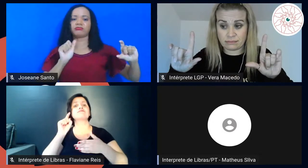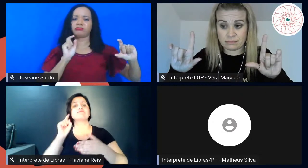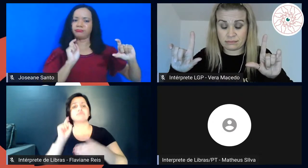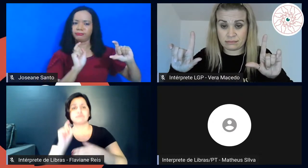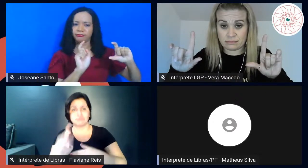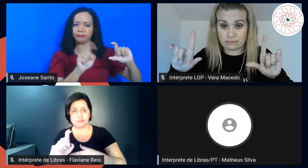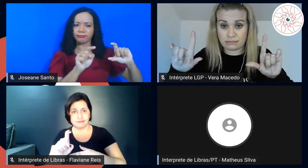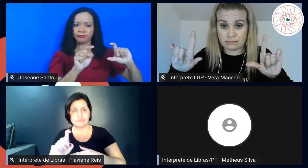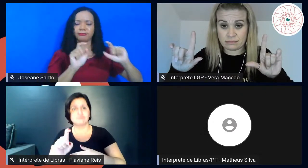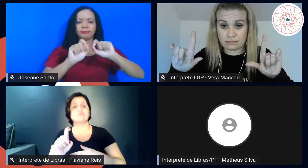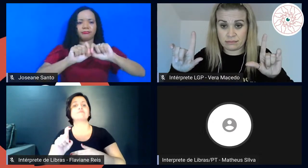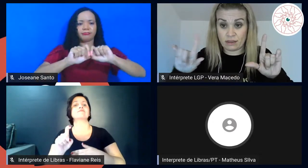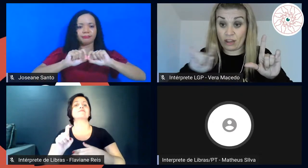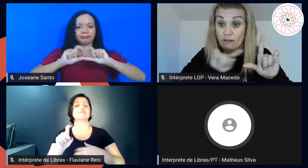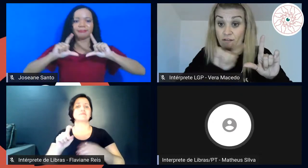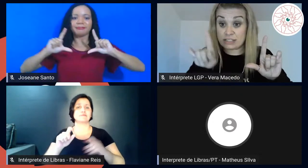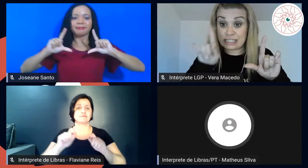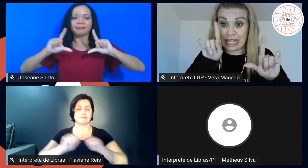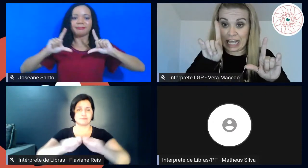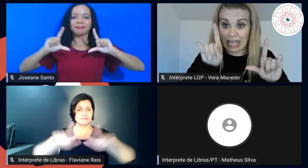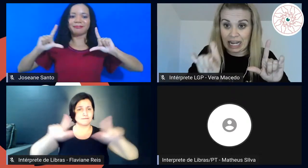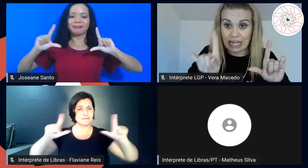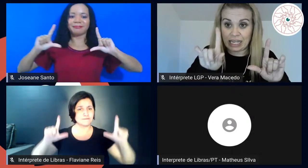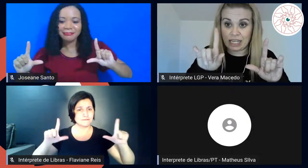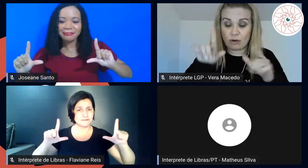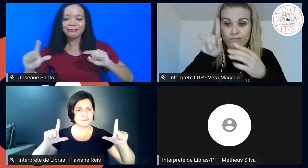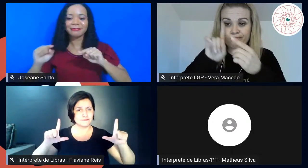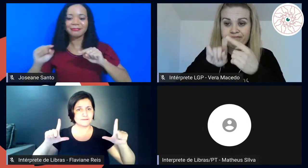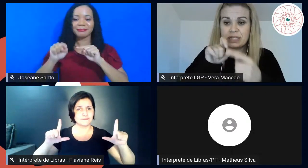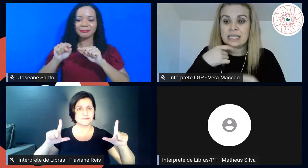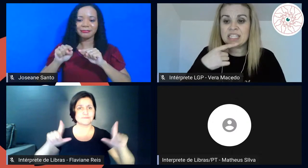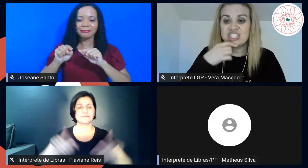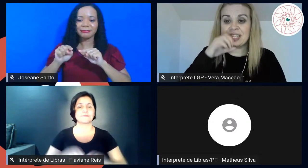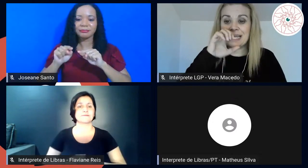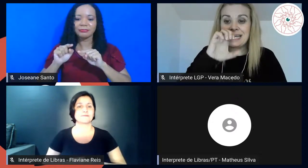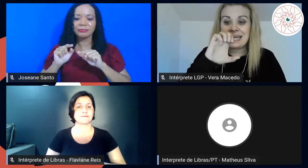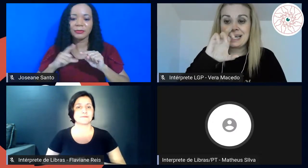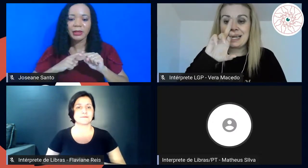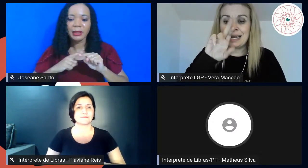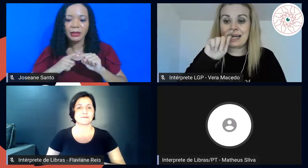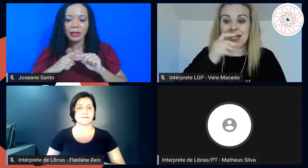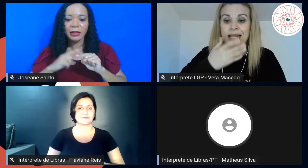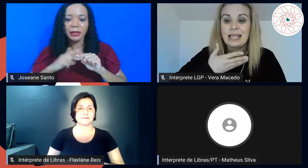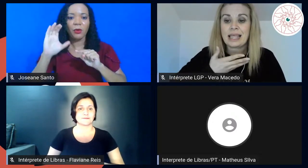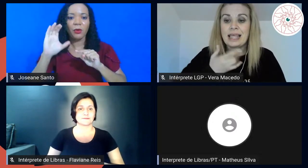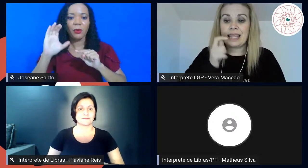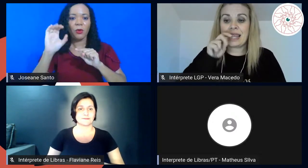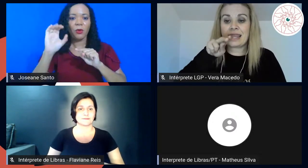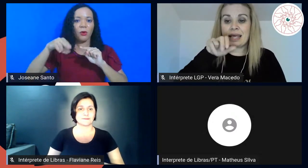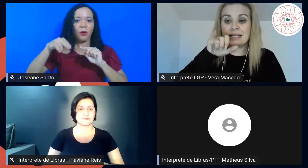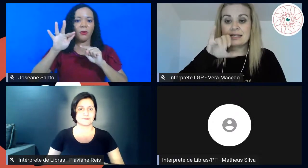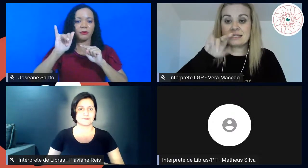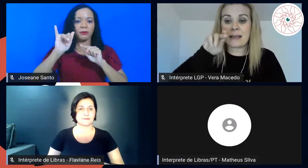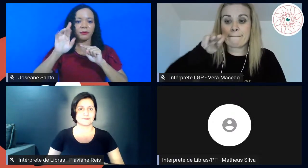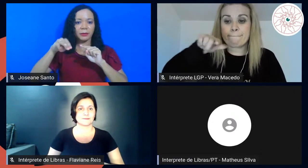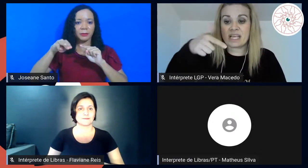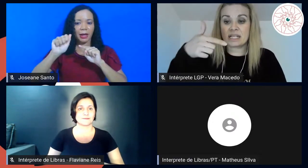site, vocês vocês clicam na aba credenciamento. Após abrir o